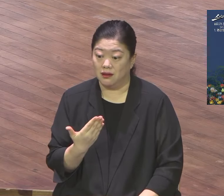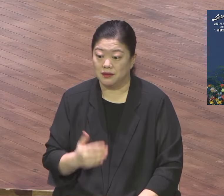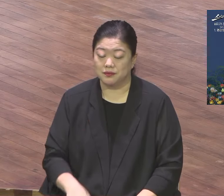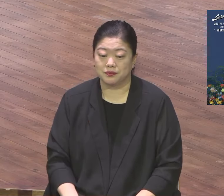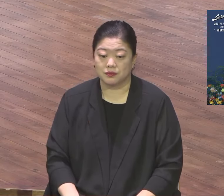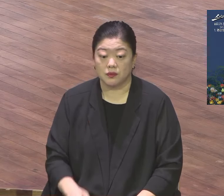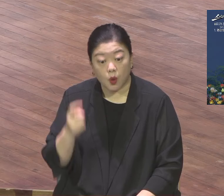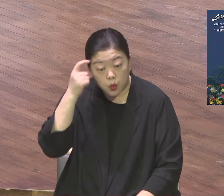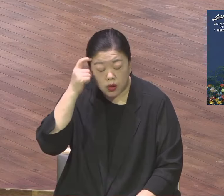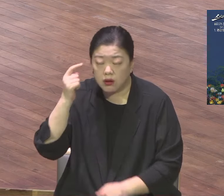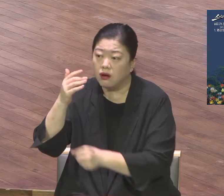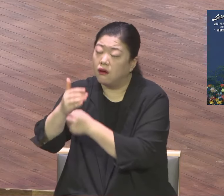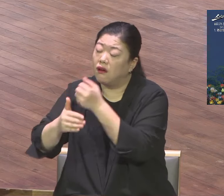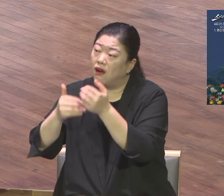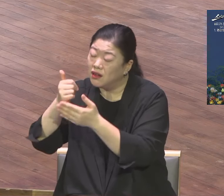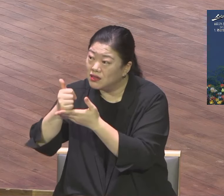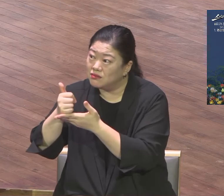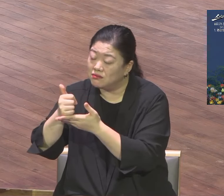하나님이 지키신다는데,